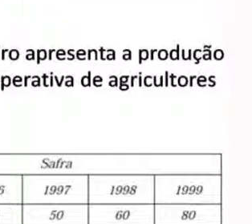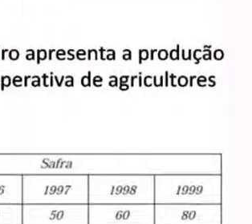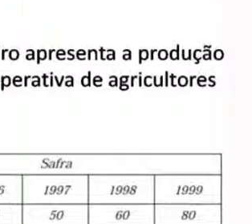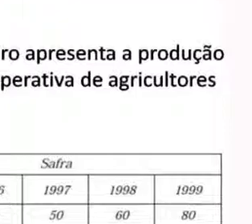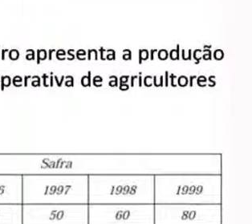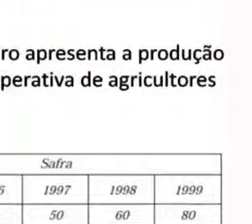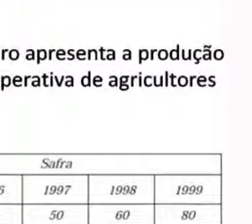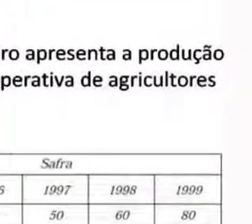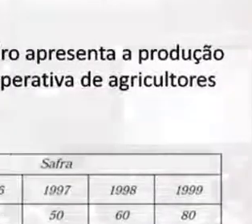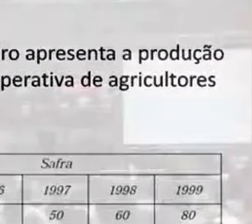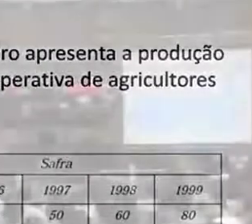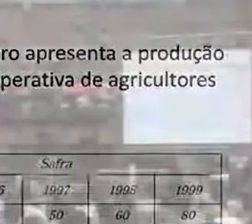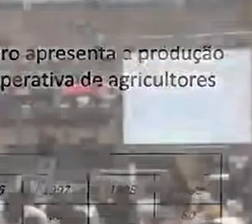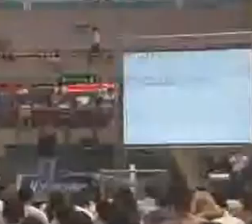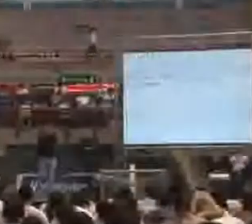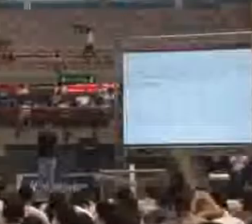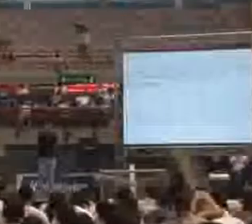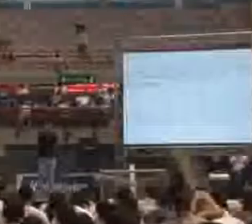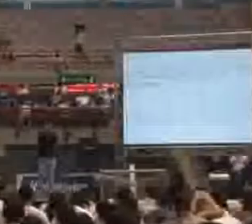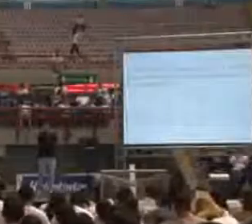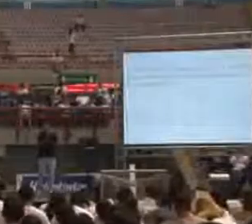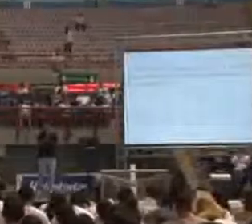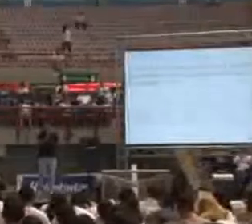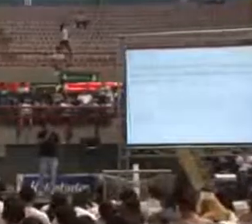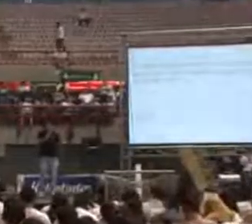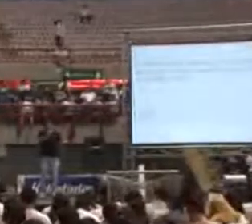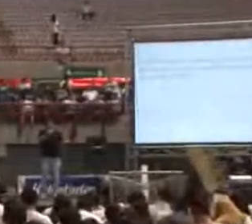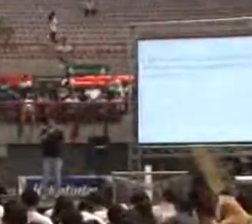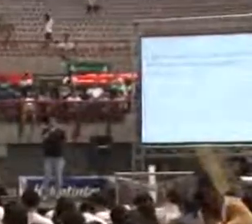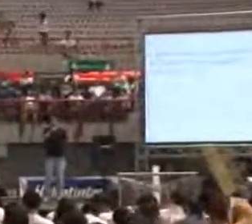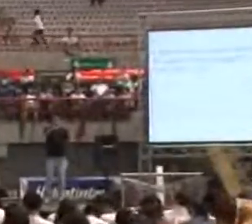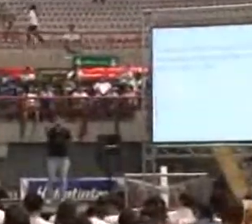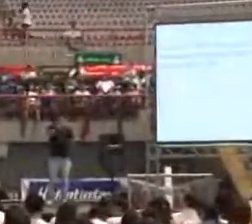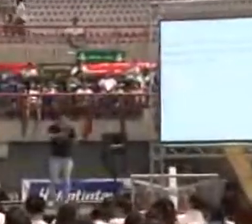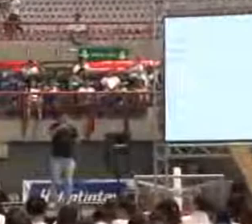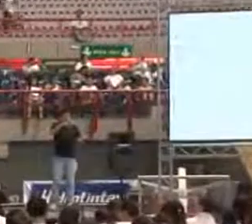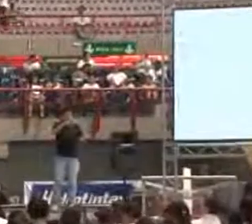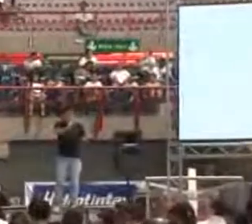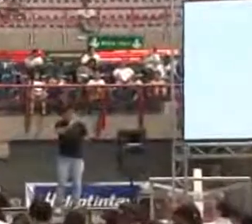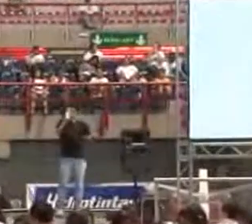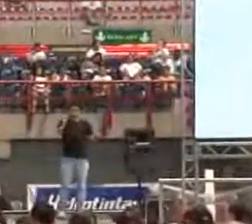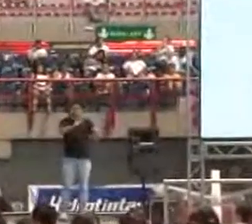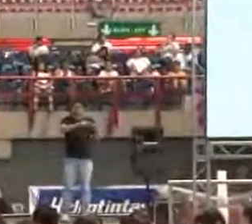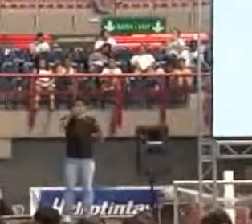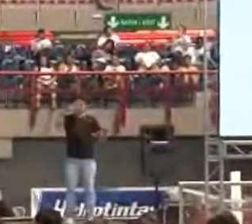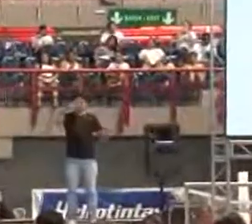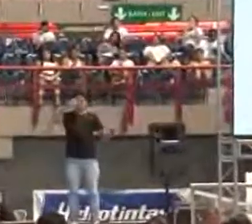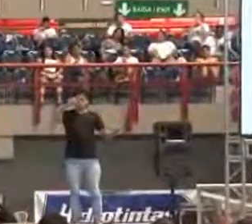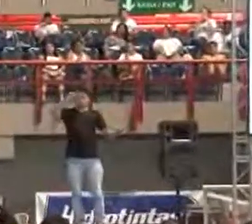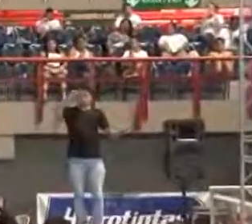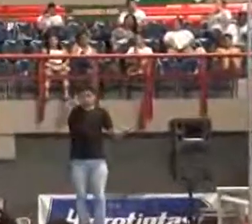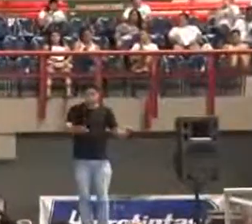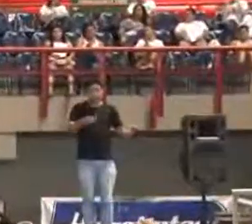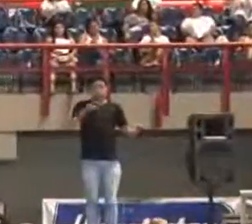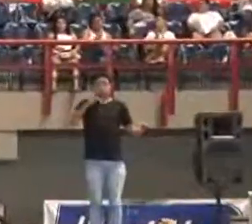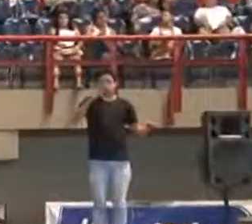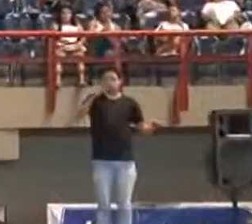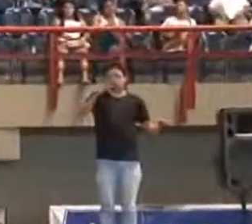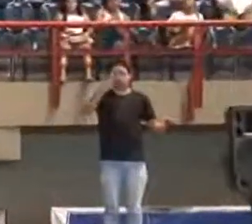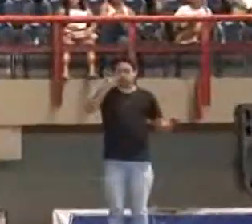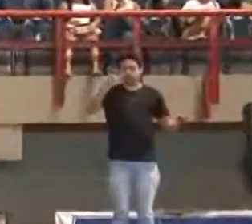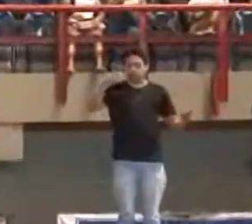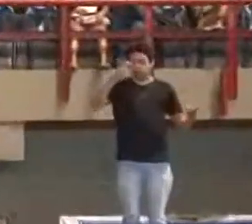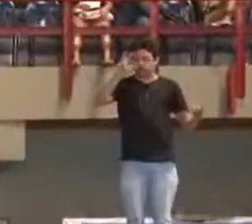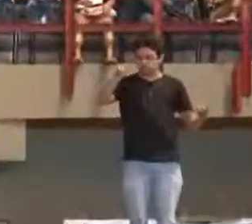30 milhões de quilogramas, ok? São 30 milhões de quilogramas. Aqui são 40 milhões de quilogramas, 50